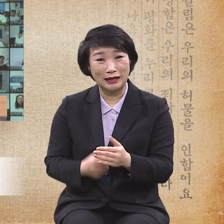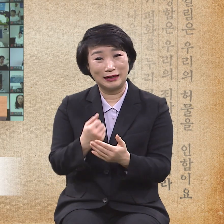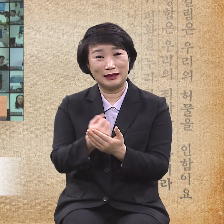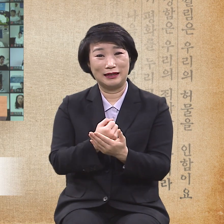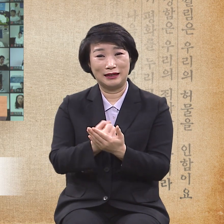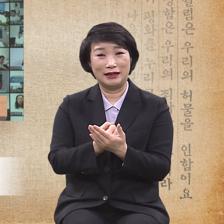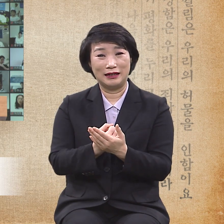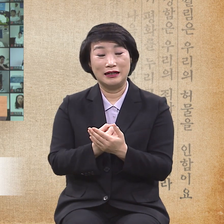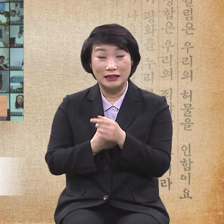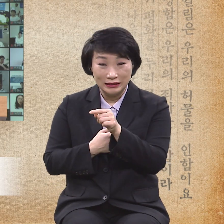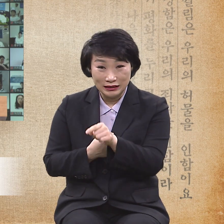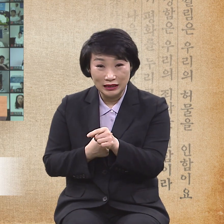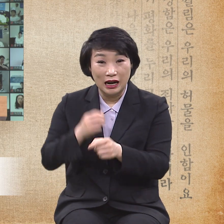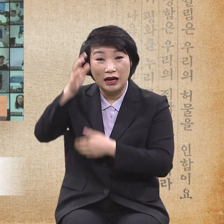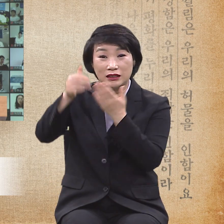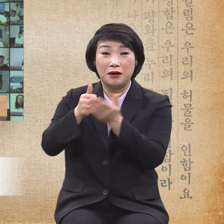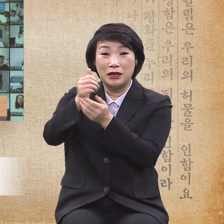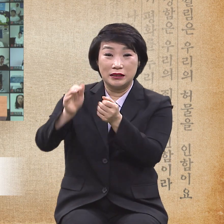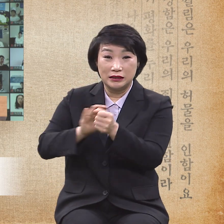이 사랑